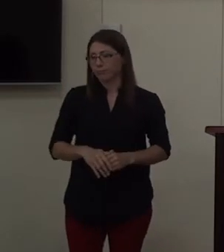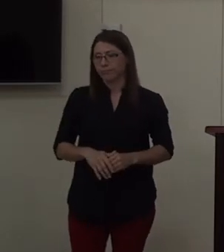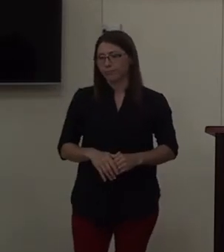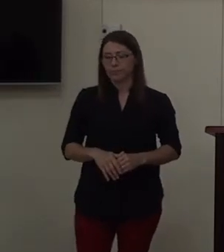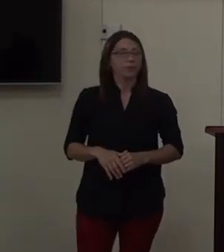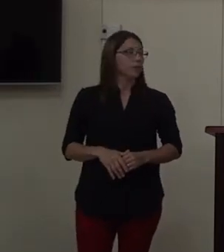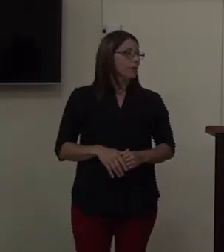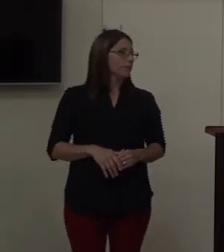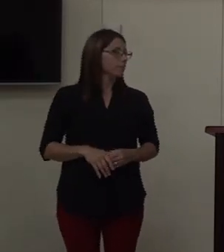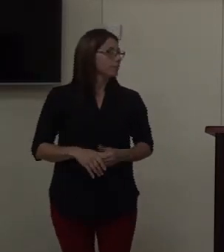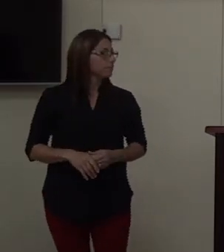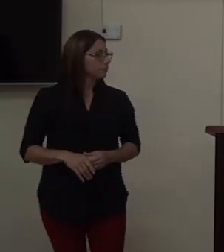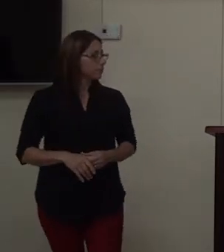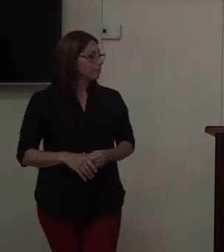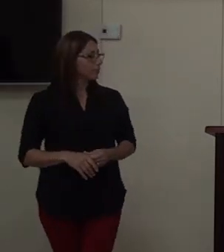Muy bien.